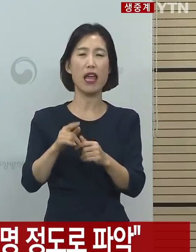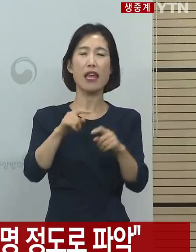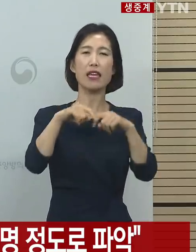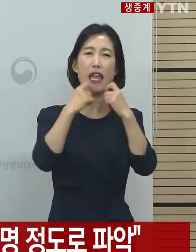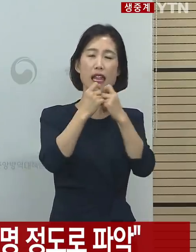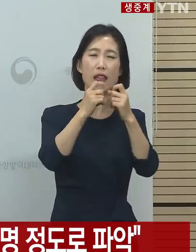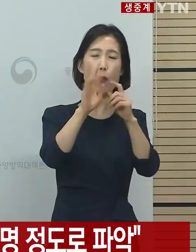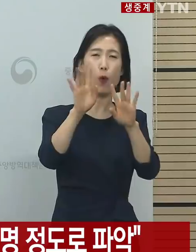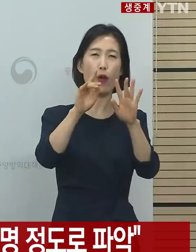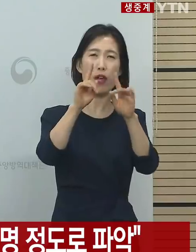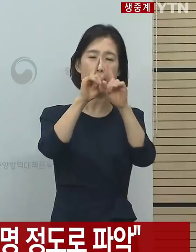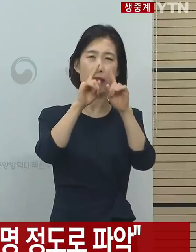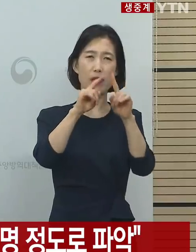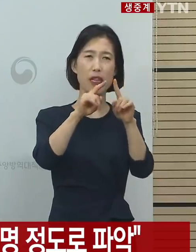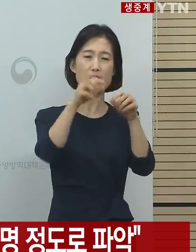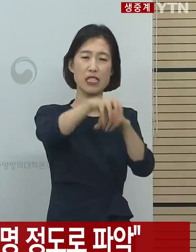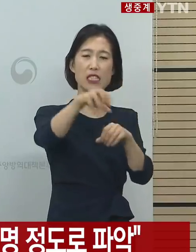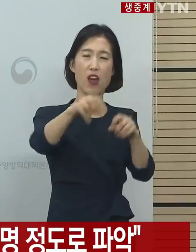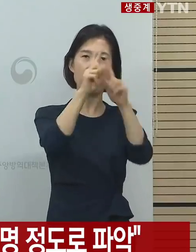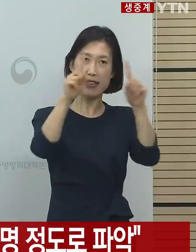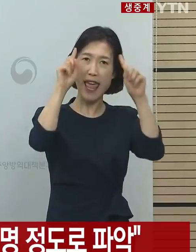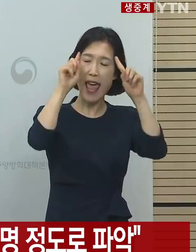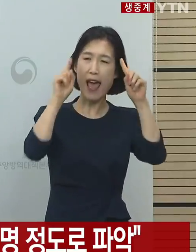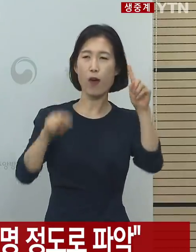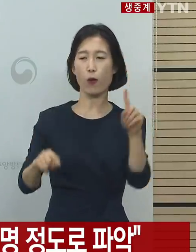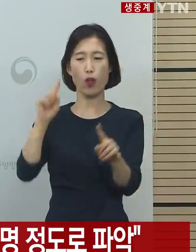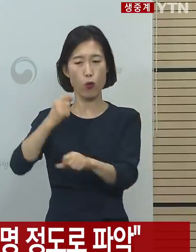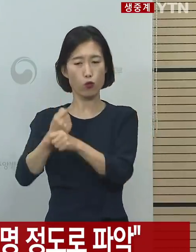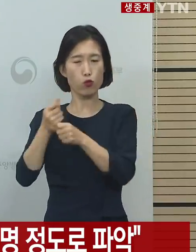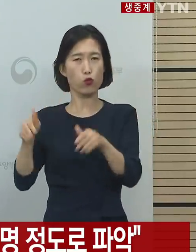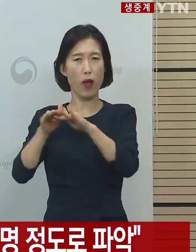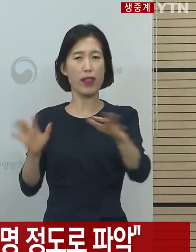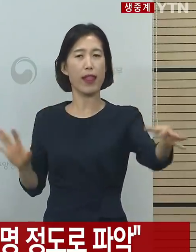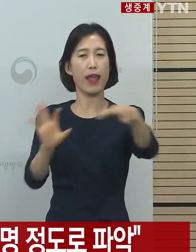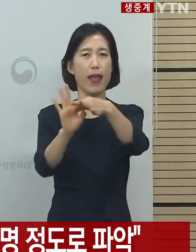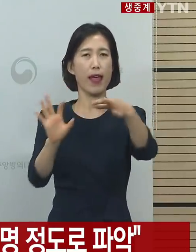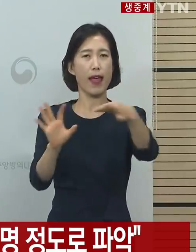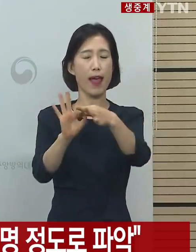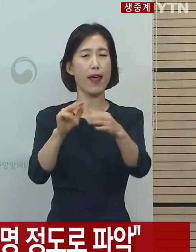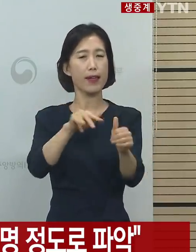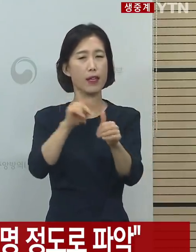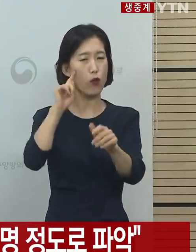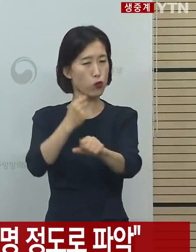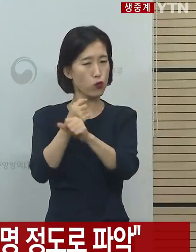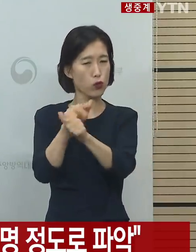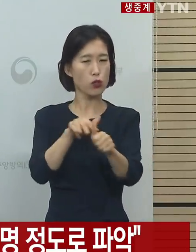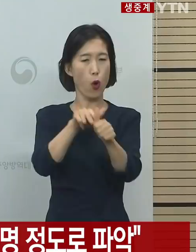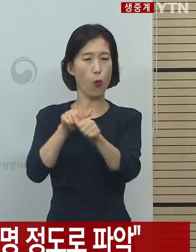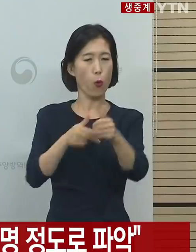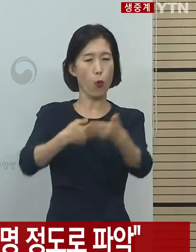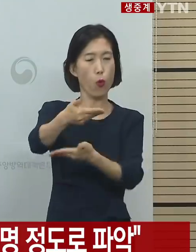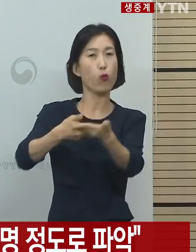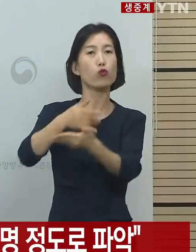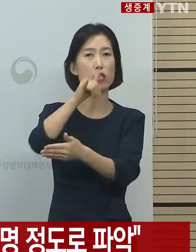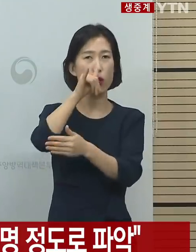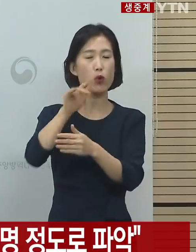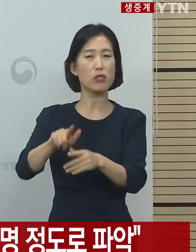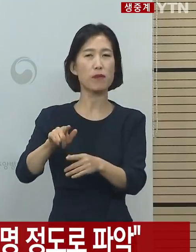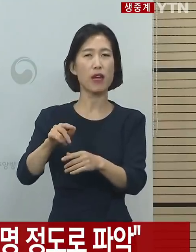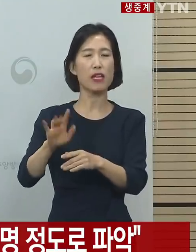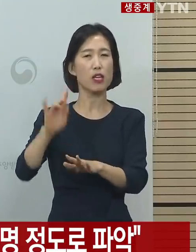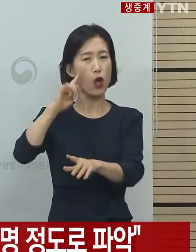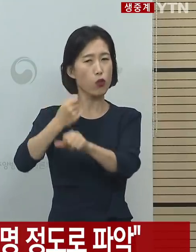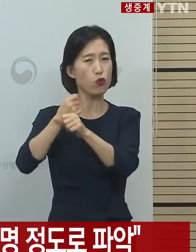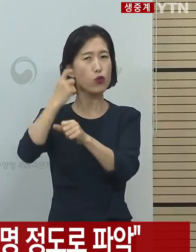대학의 연구자들하고 네트워크를 해서 연구에 대한 기획과 연구에 대한 정보를 공유하고 있고요. 그리고 현재 그